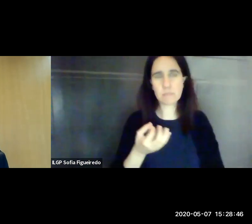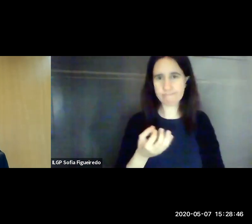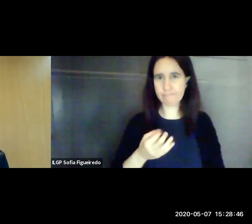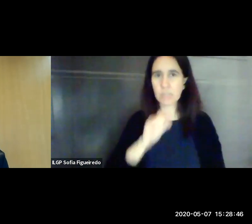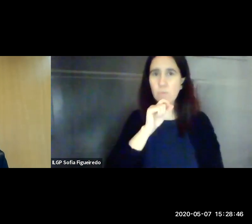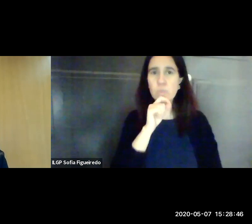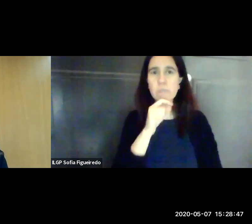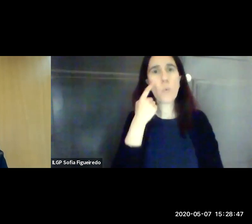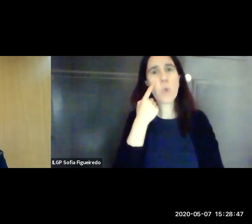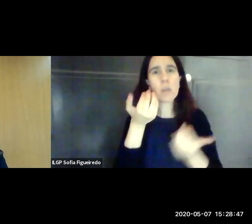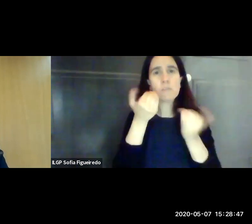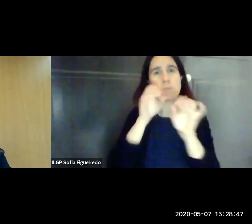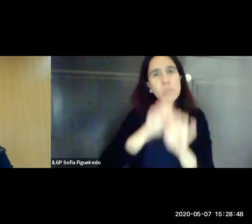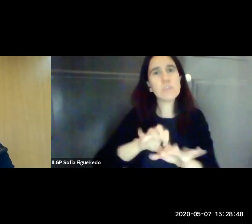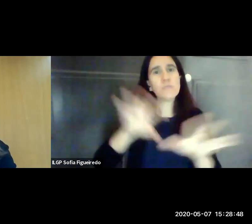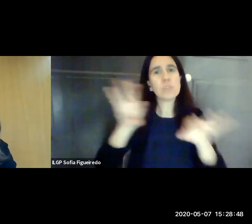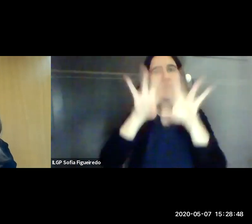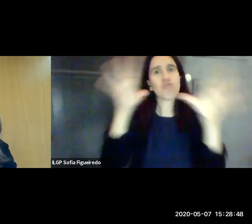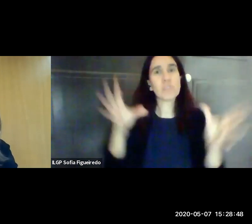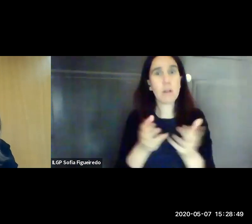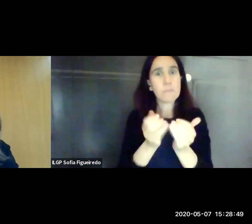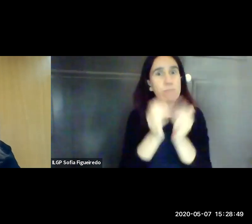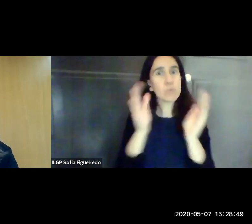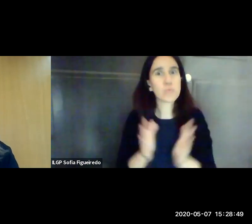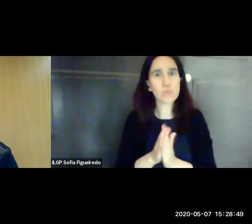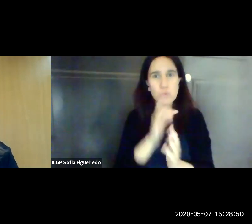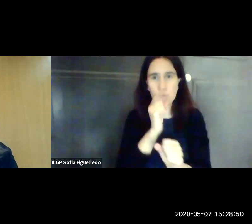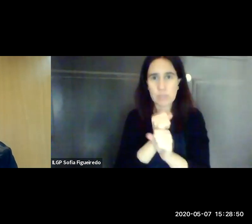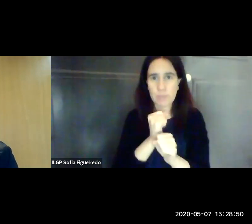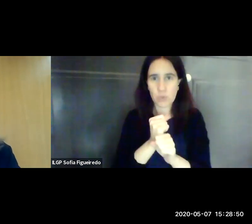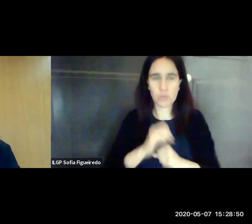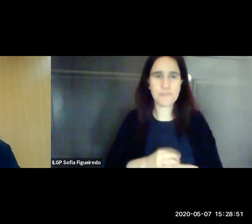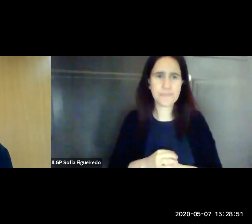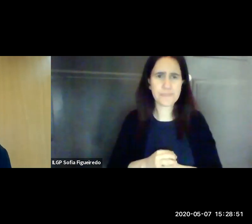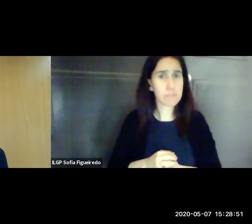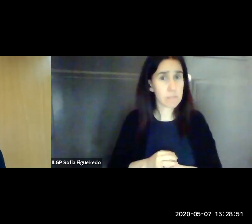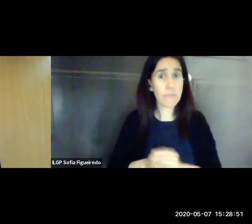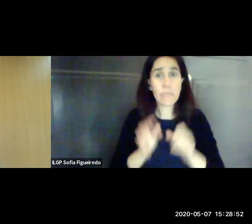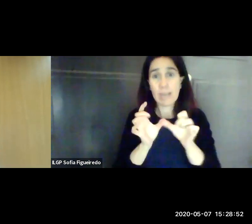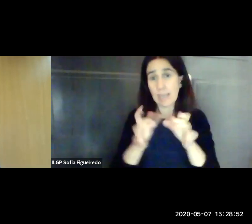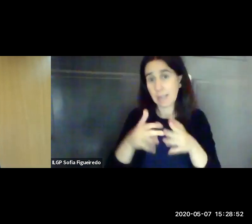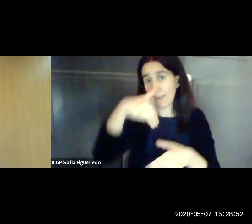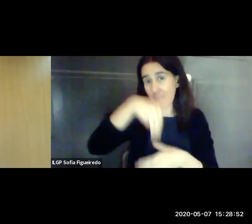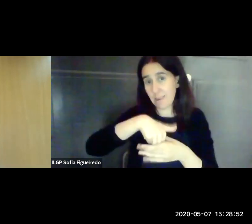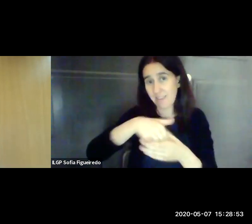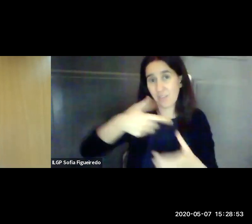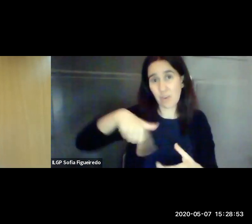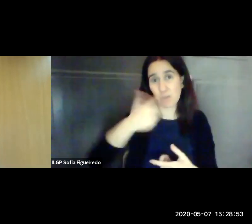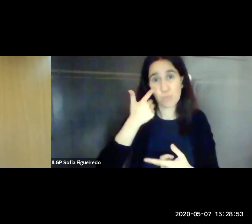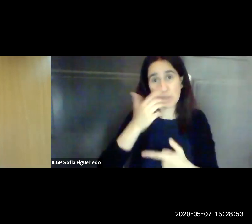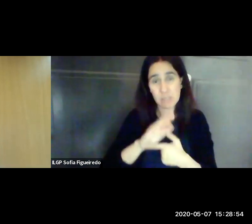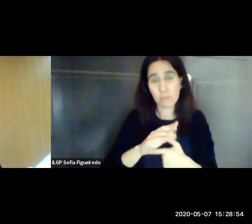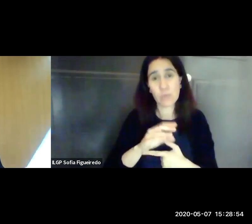possibilidade de difundir informação generalizada para todos os trabalhadores. A intranet, no nosso caso, por exemplo, concretamente o Instituto de